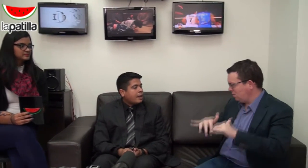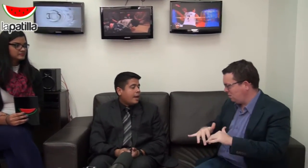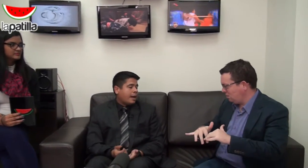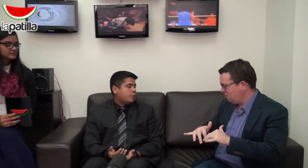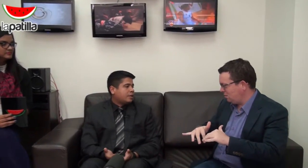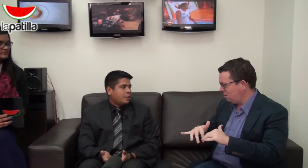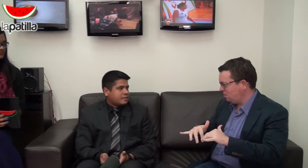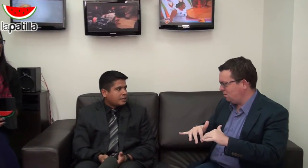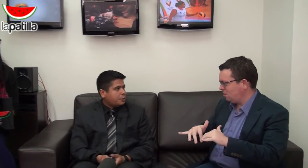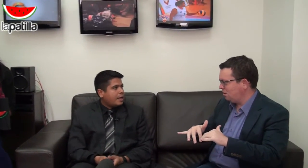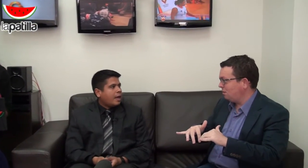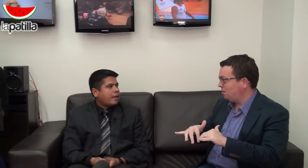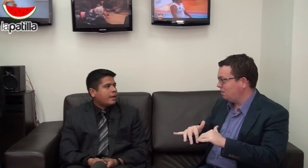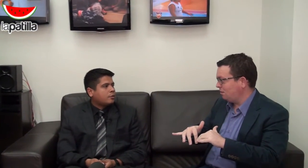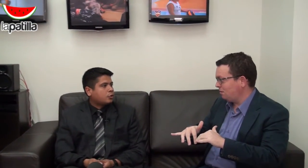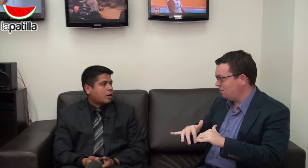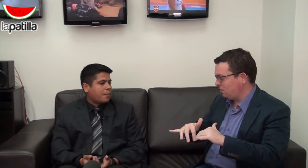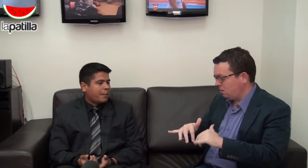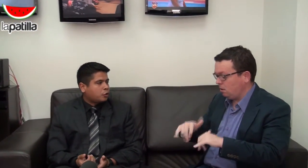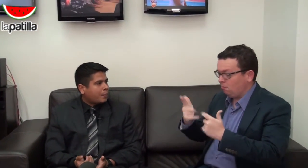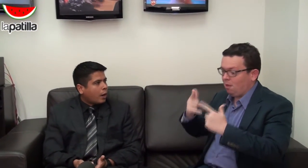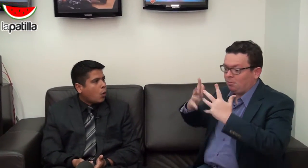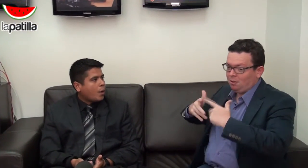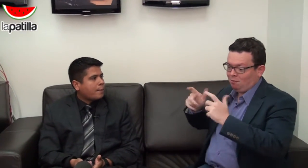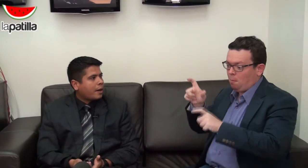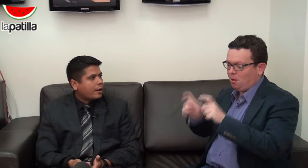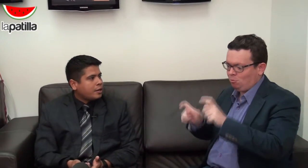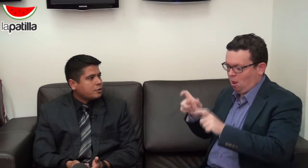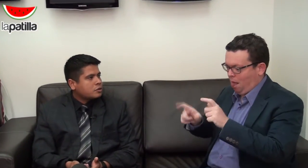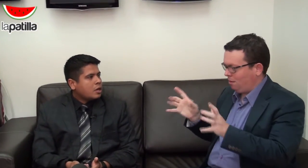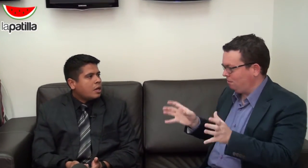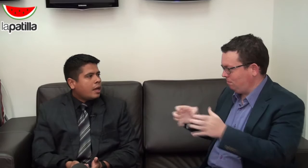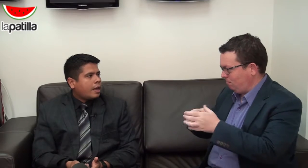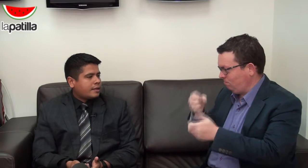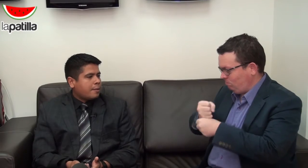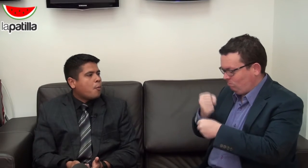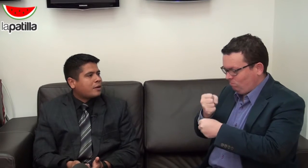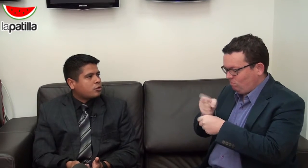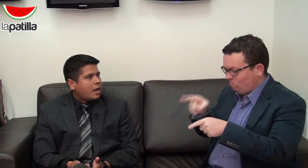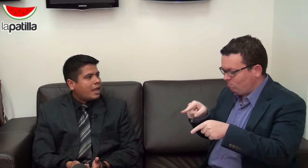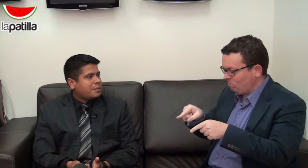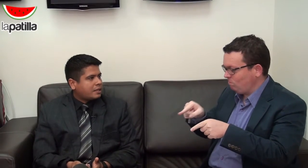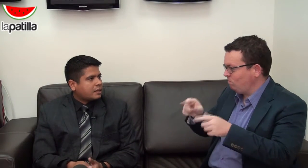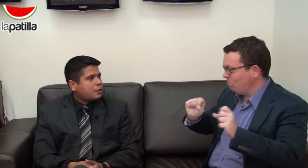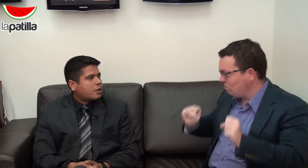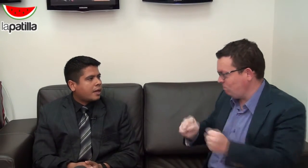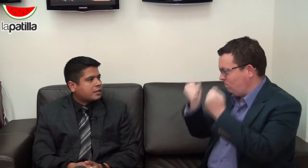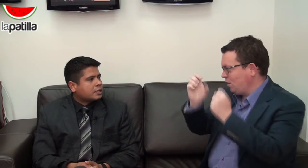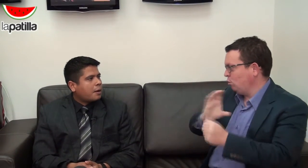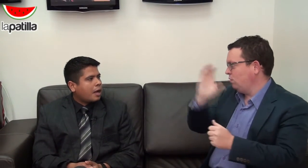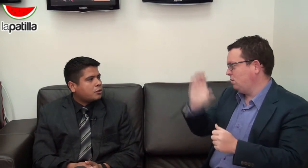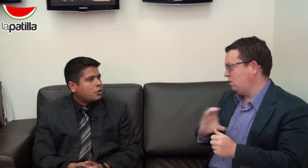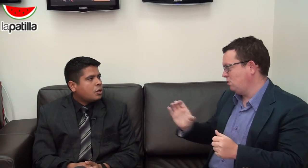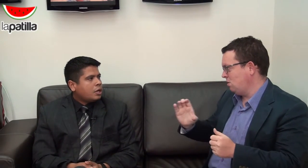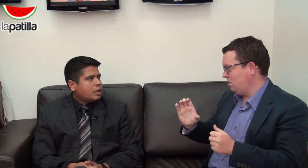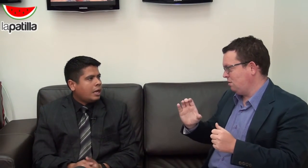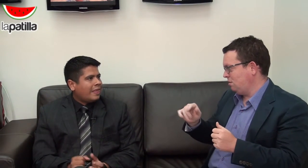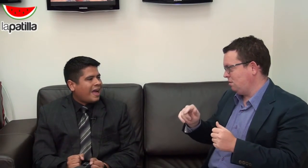a nuestras diversas actividades, nuestros campamentos para jóvenes, para niños, tenemos un personal administrativo quien está trabajando y le da